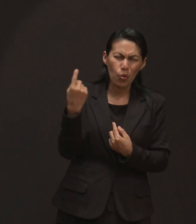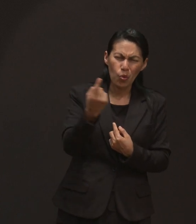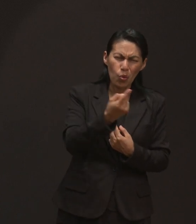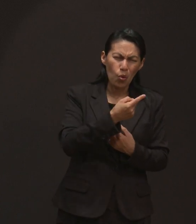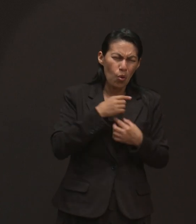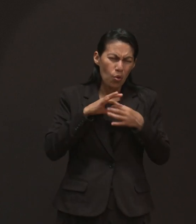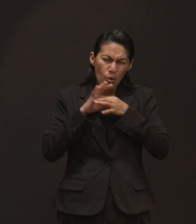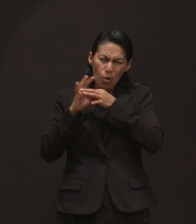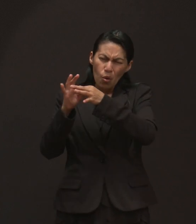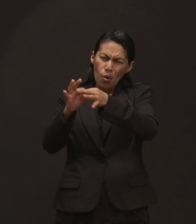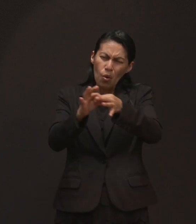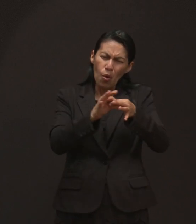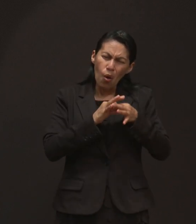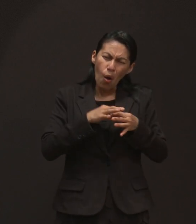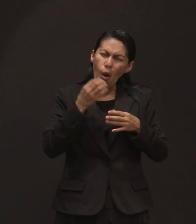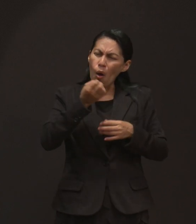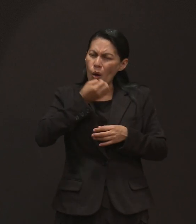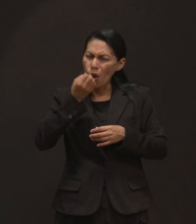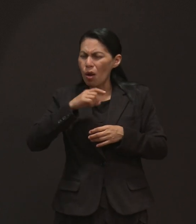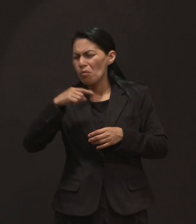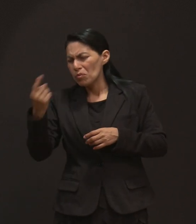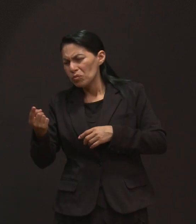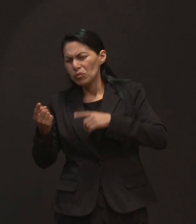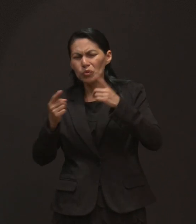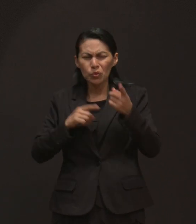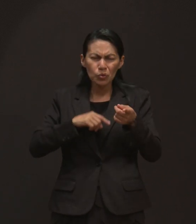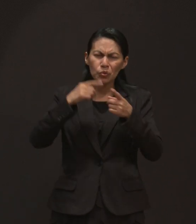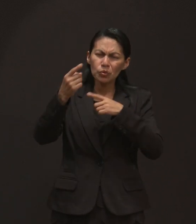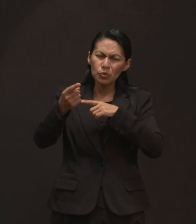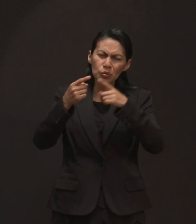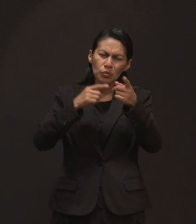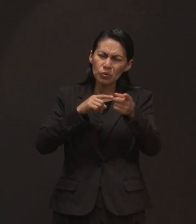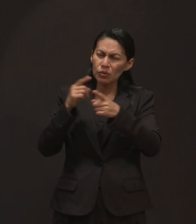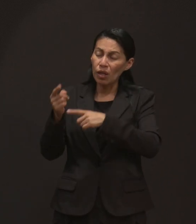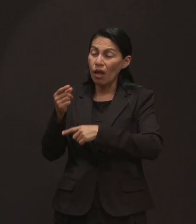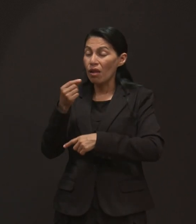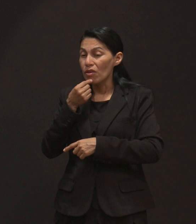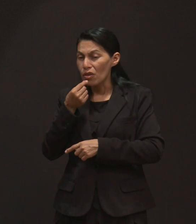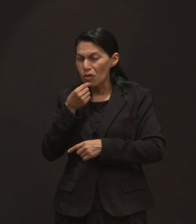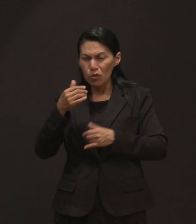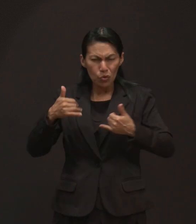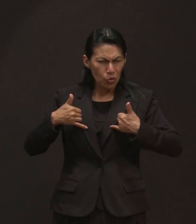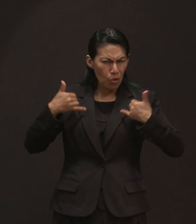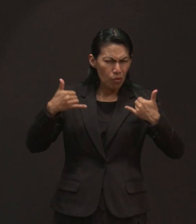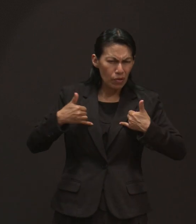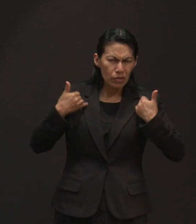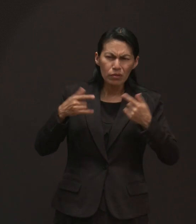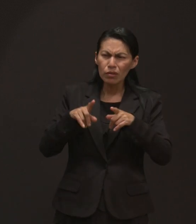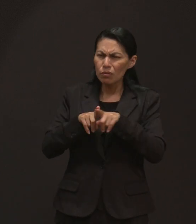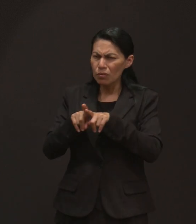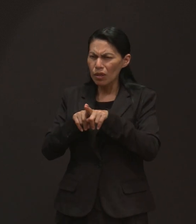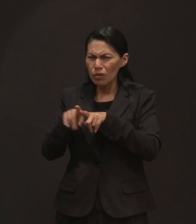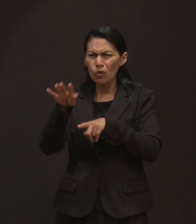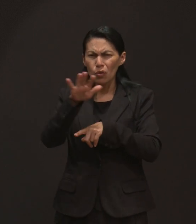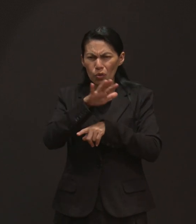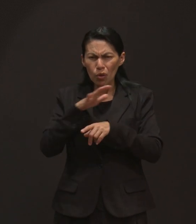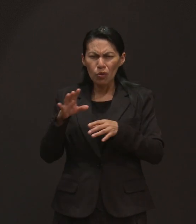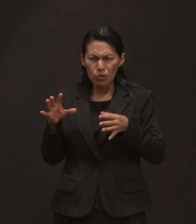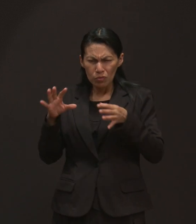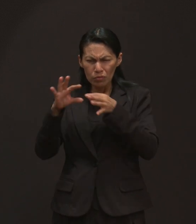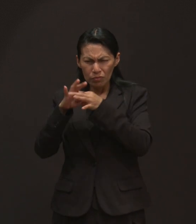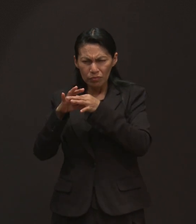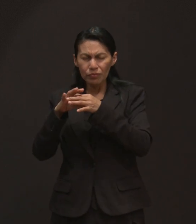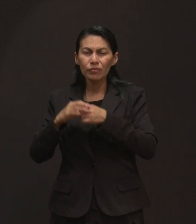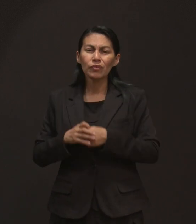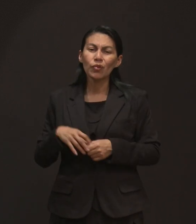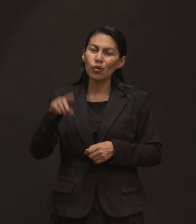unimos en el amor de Cristo. Entonces, ahí pueden ir pequeños, pueden ir también jóvenes, hermanos. Y